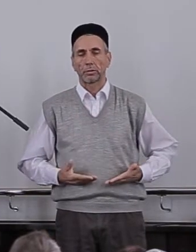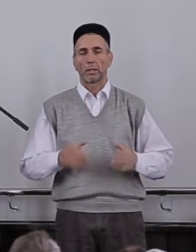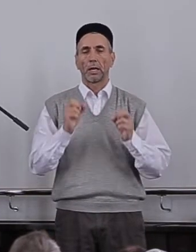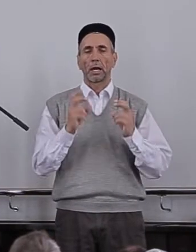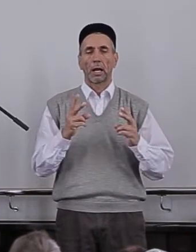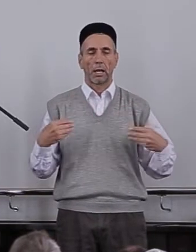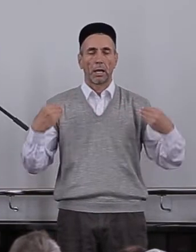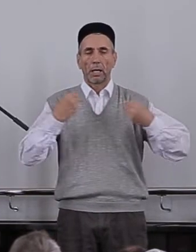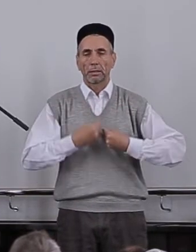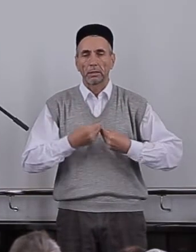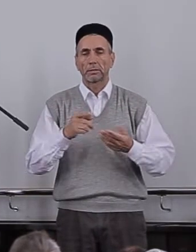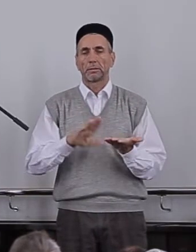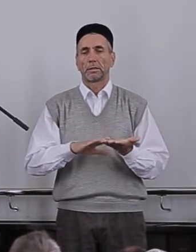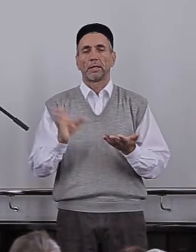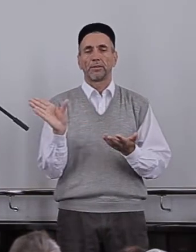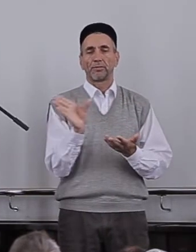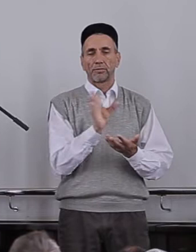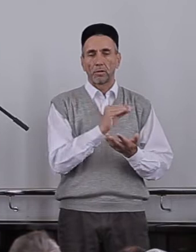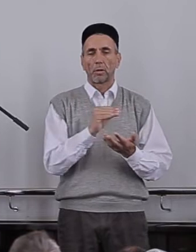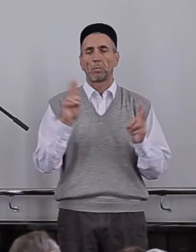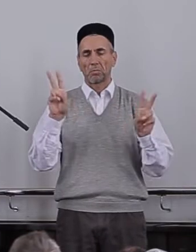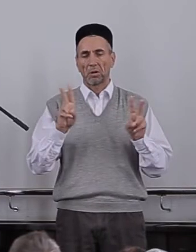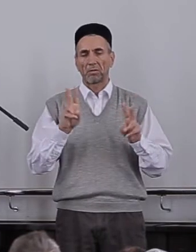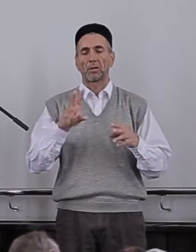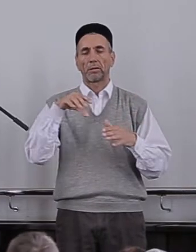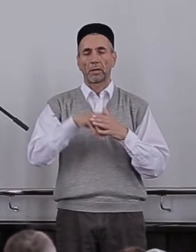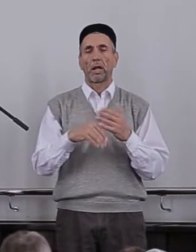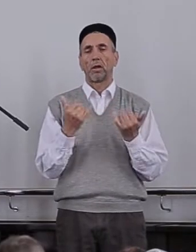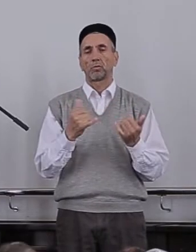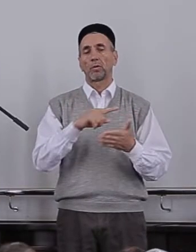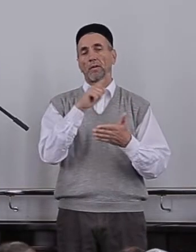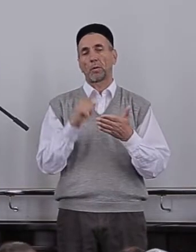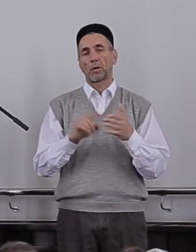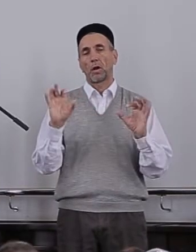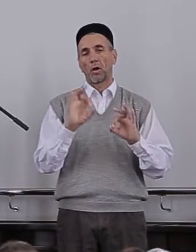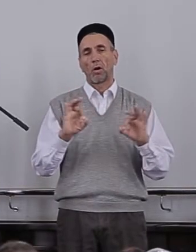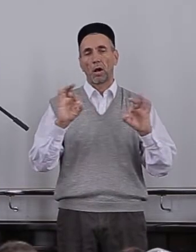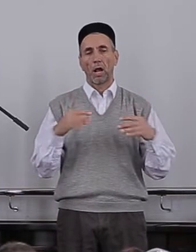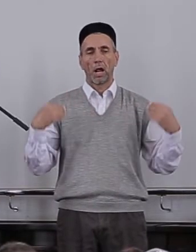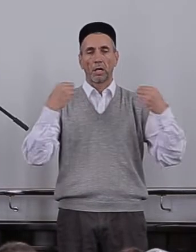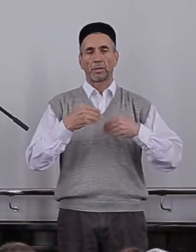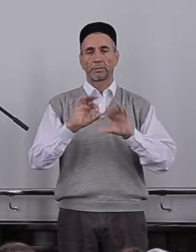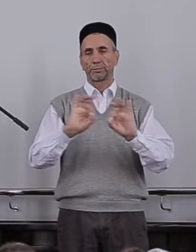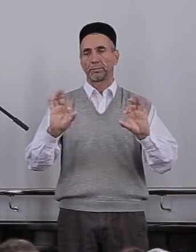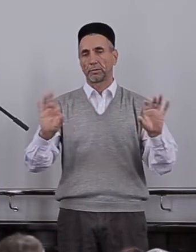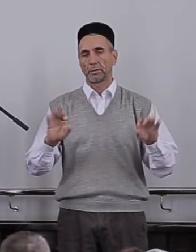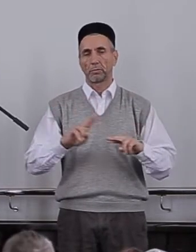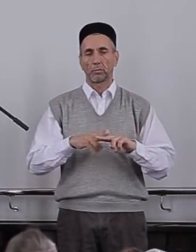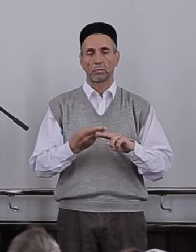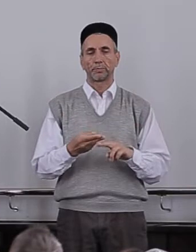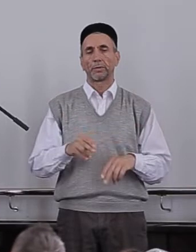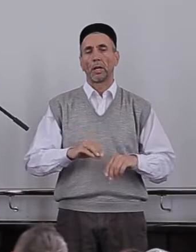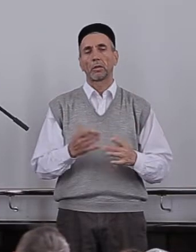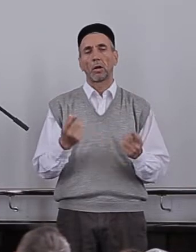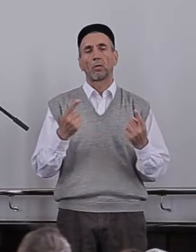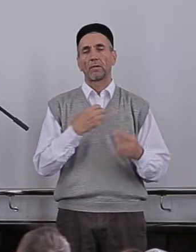Müslümanların kiyinimi hem de hürmet edeceğim olarak bugün bizim yarısımızda kiyimimiz durumda bulur. Ne diyseniz bu büyük